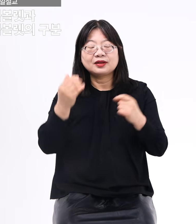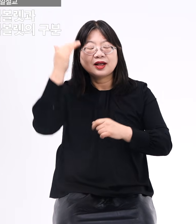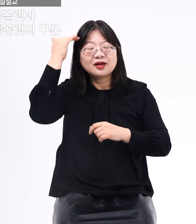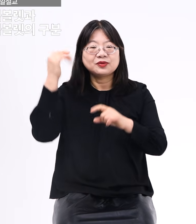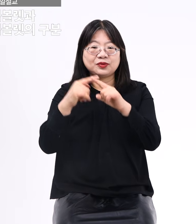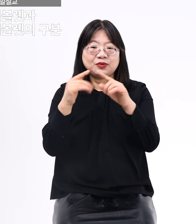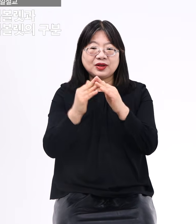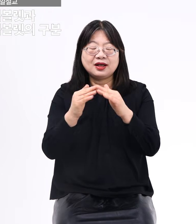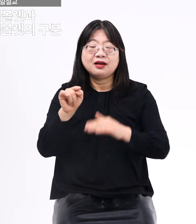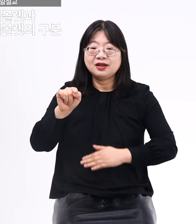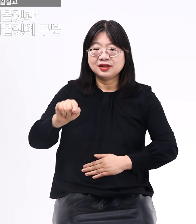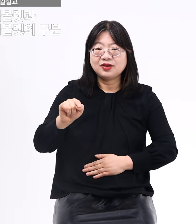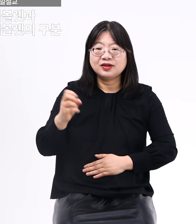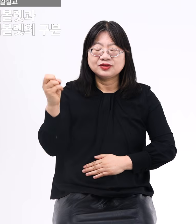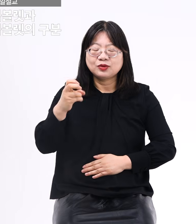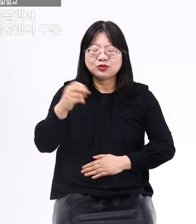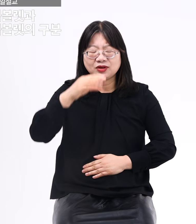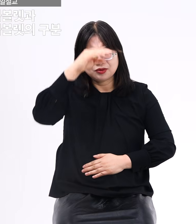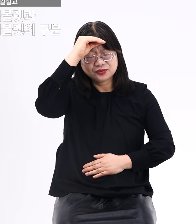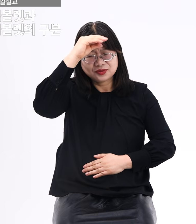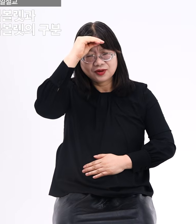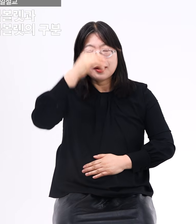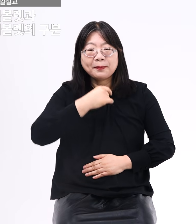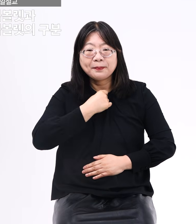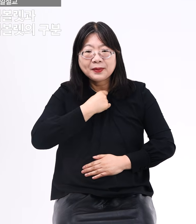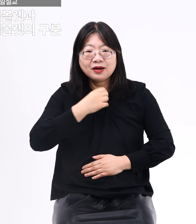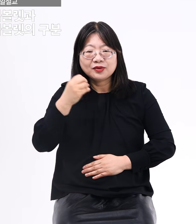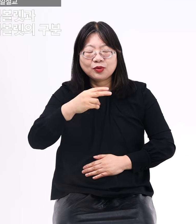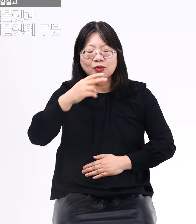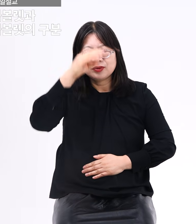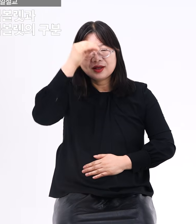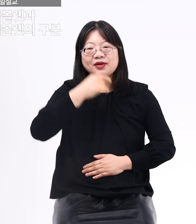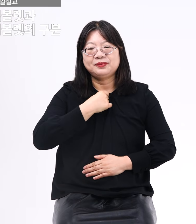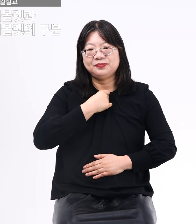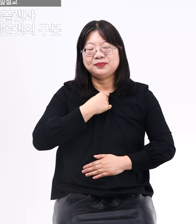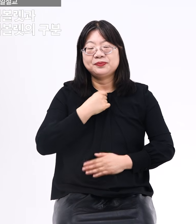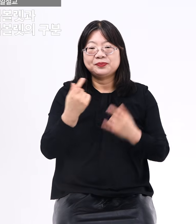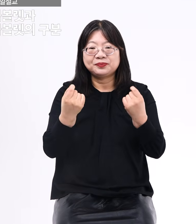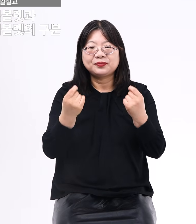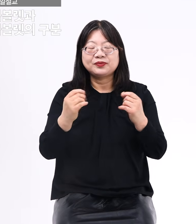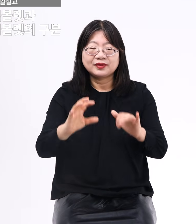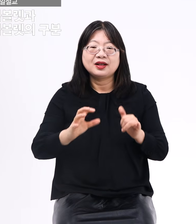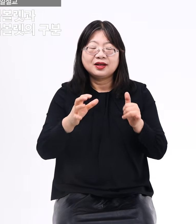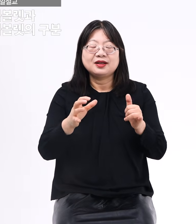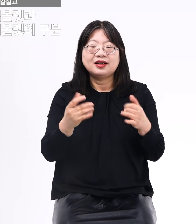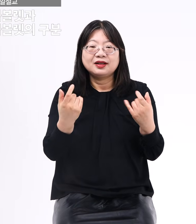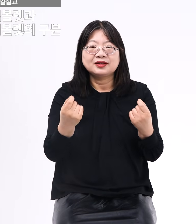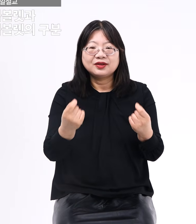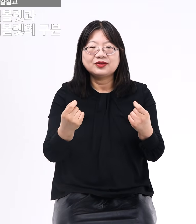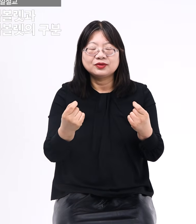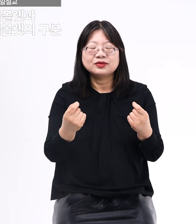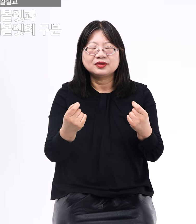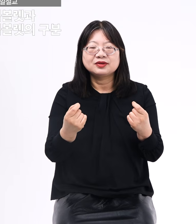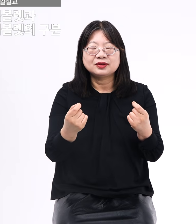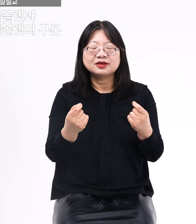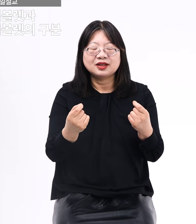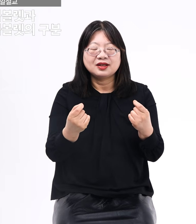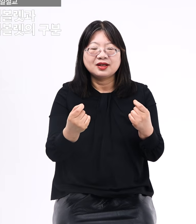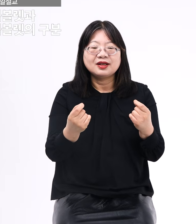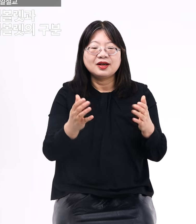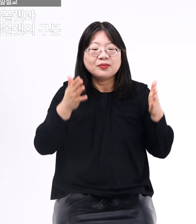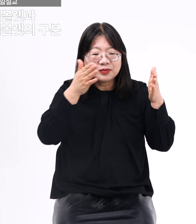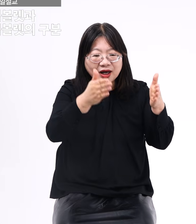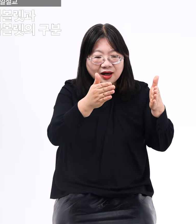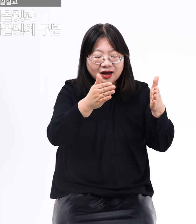교회가 이것을 자꾸 흉내내고 싶어하고 닮아가고 싶어해요. 세상은 그렇게 지향하고